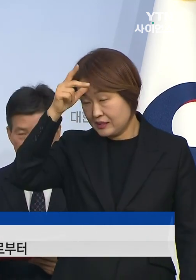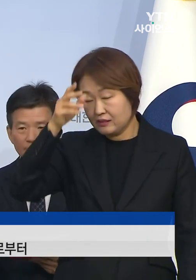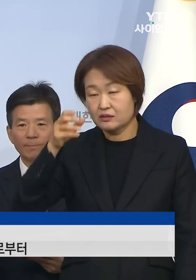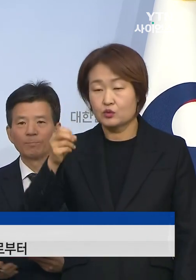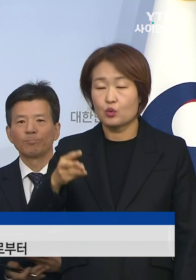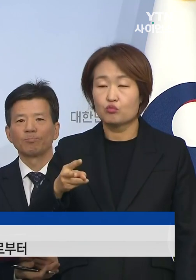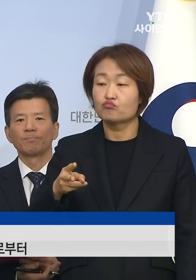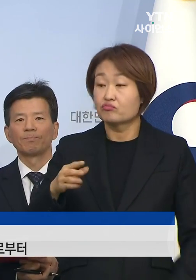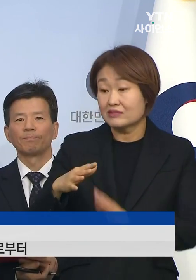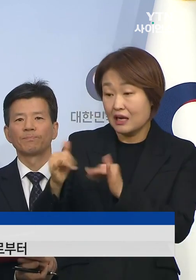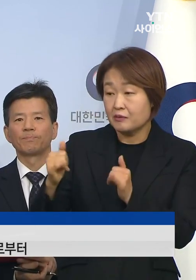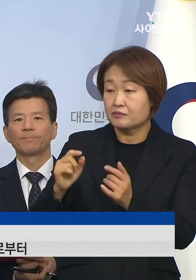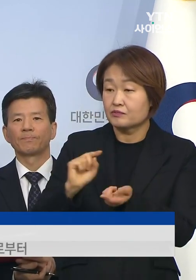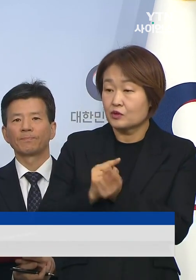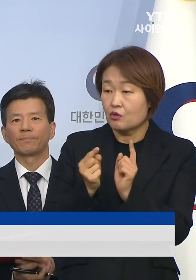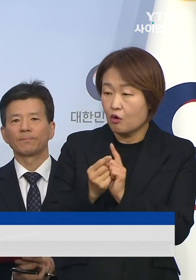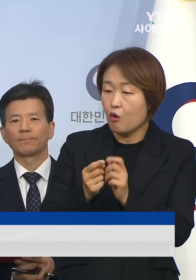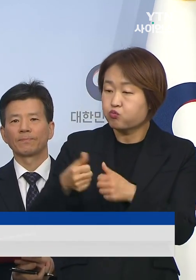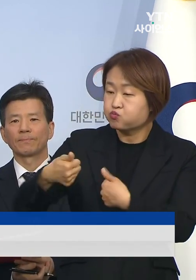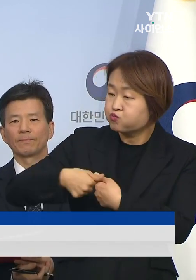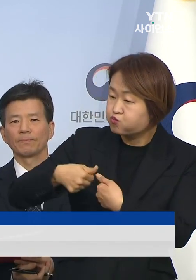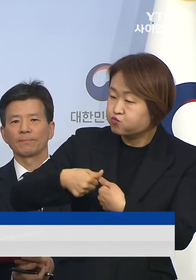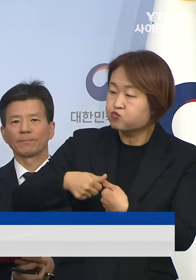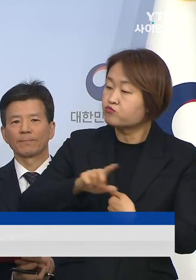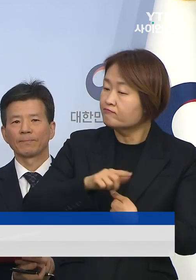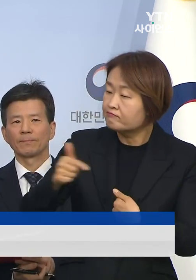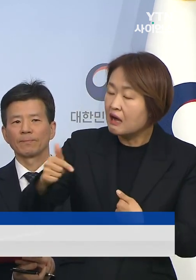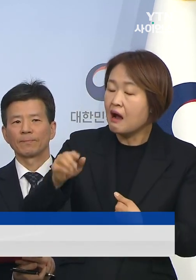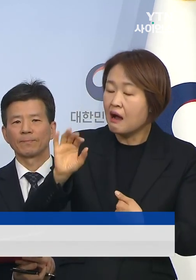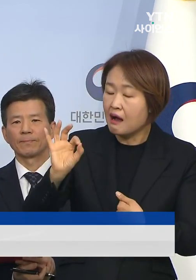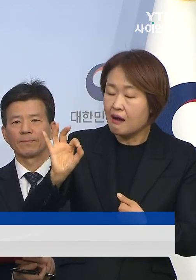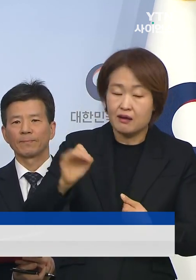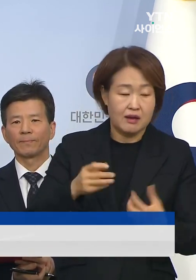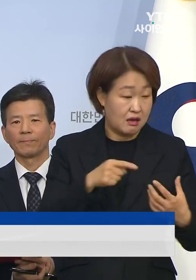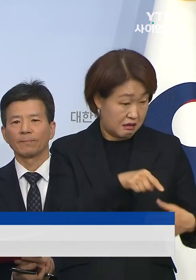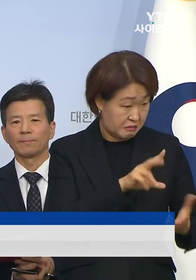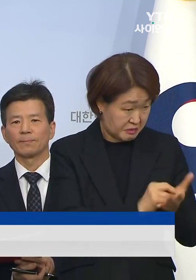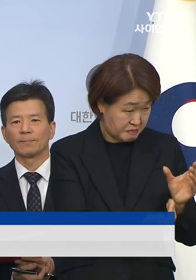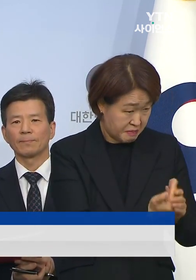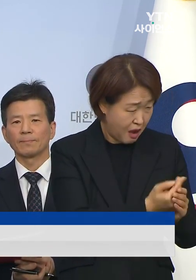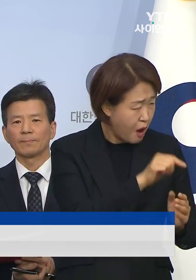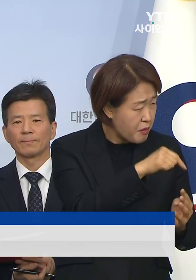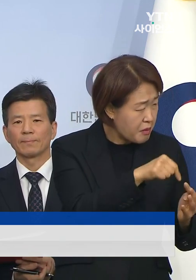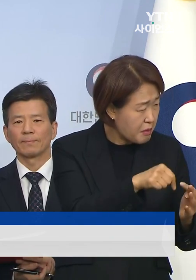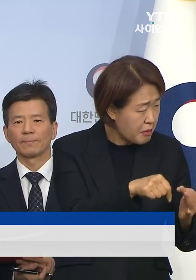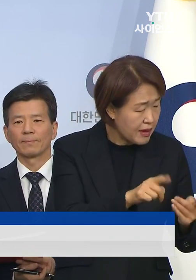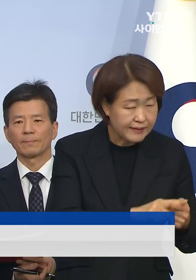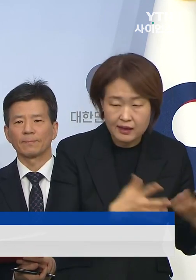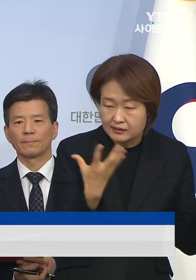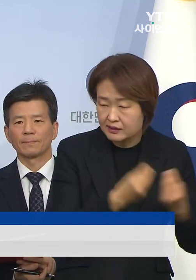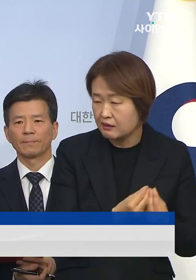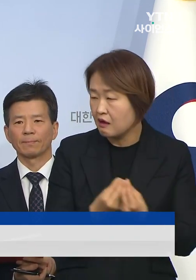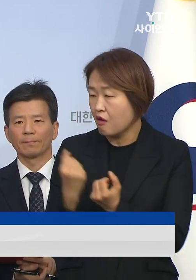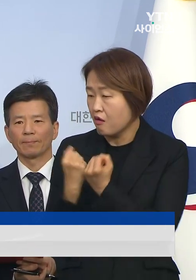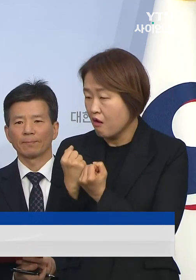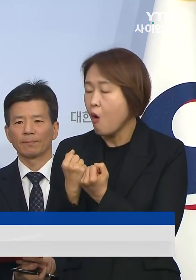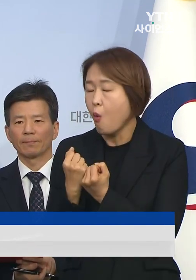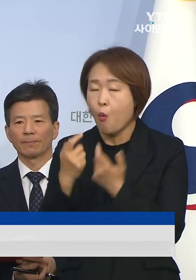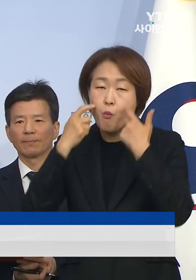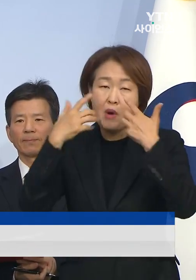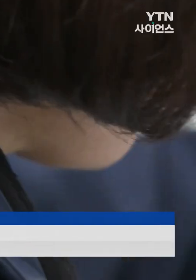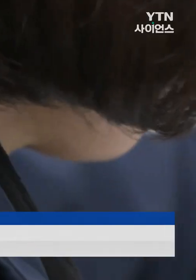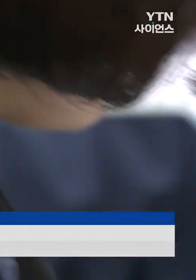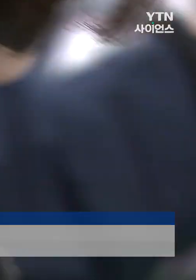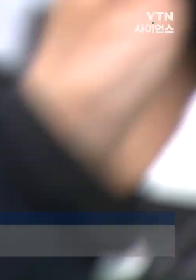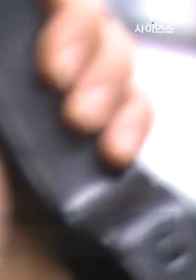이런 분들로부터 각종 자문이 사례 회 회의를 통해서 어 상당히 정확성을 담보할 수